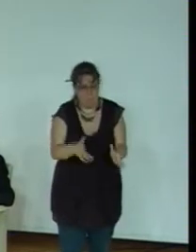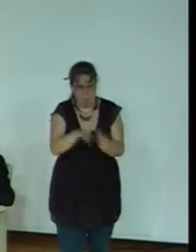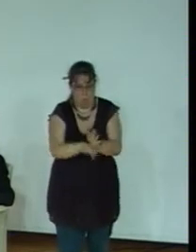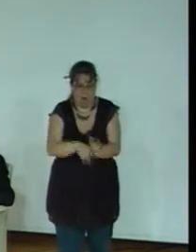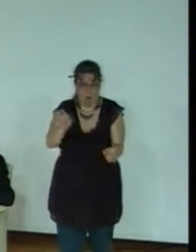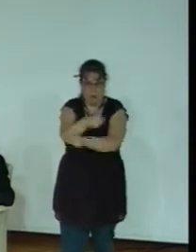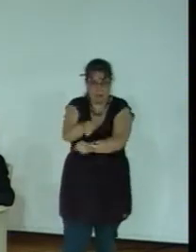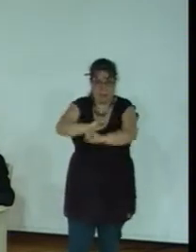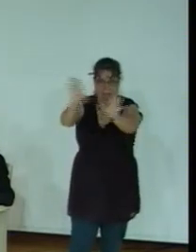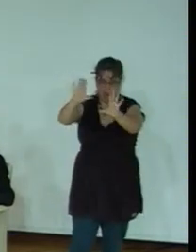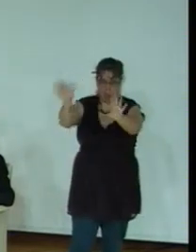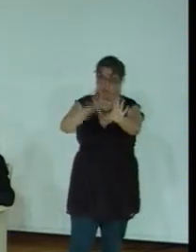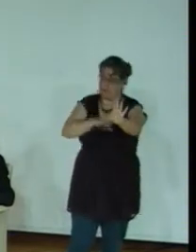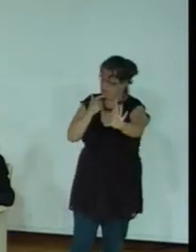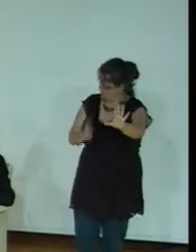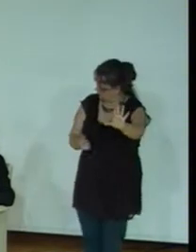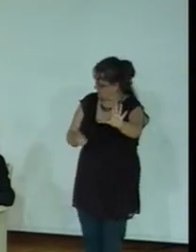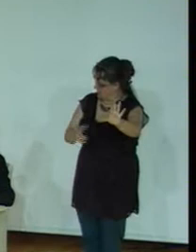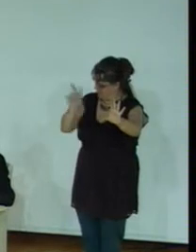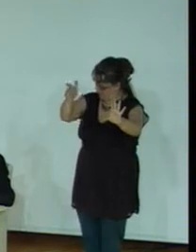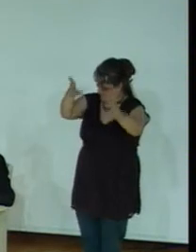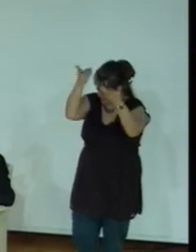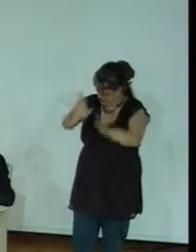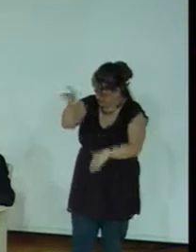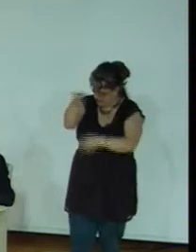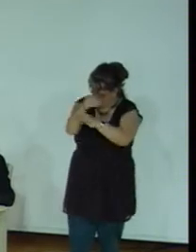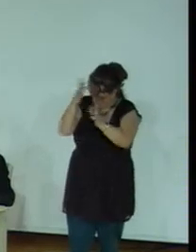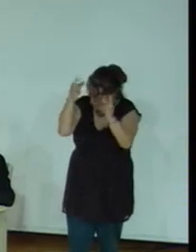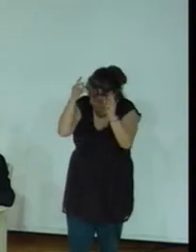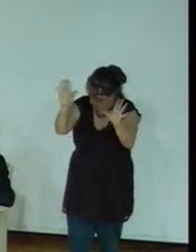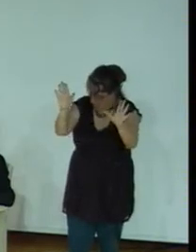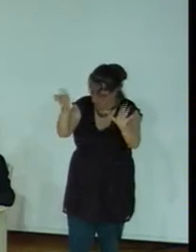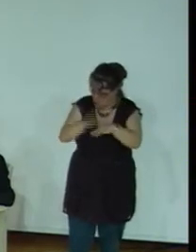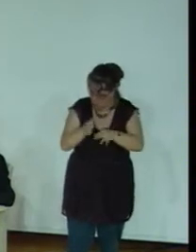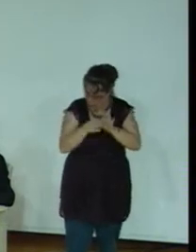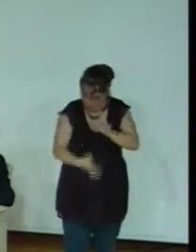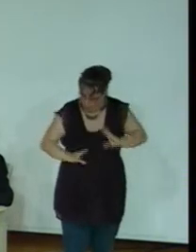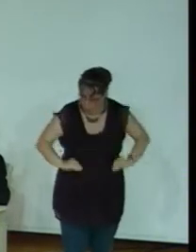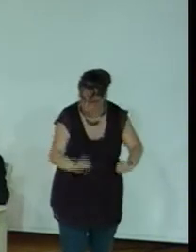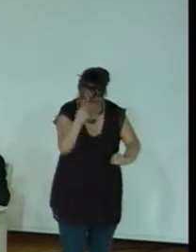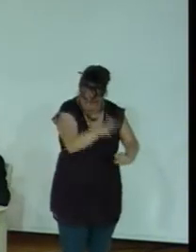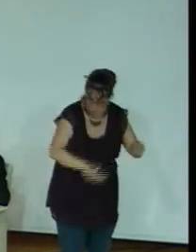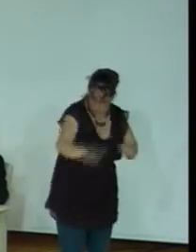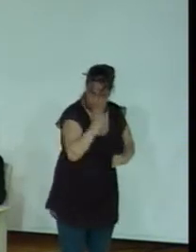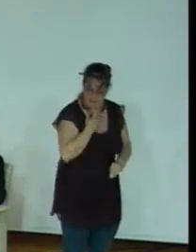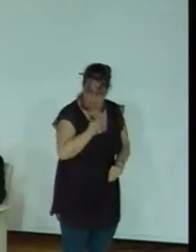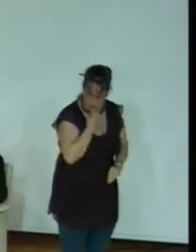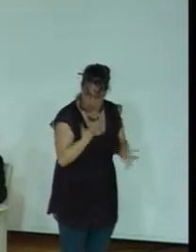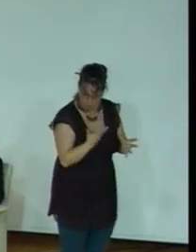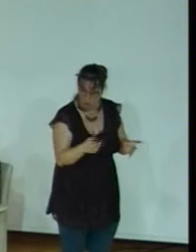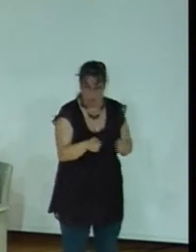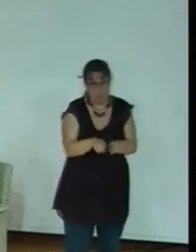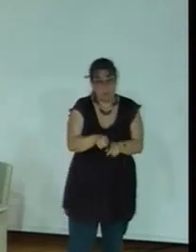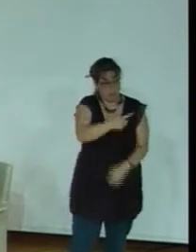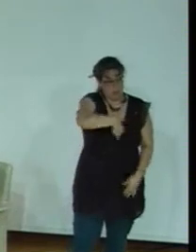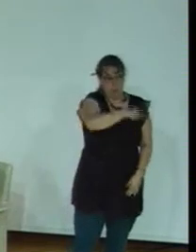de percevoir quelles vont être les conséquences pour le quotidien des citoyens, mais aussi pour le quotidien des défenseurs, des avocats,